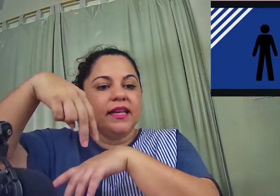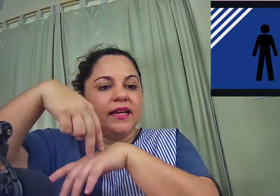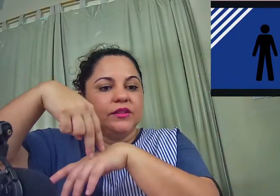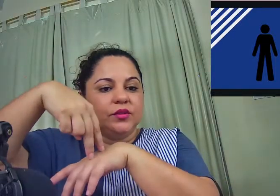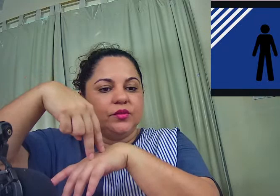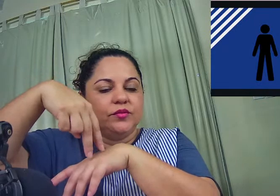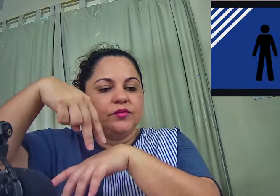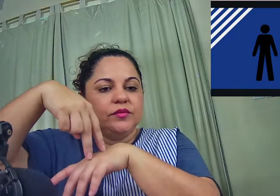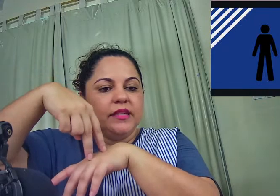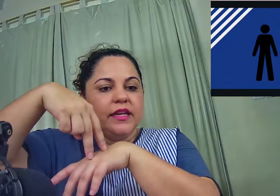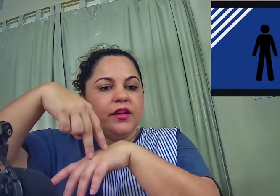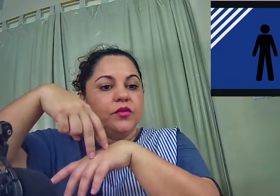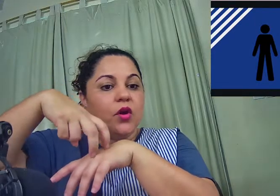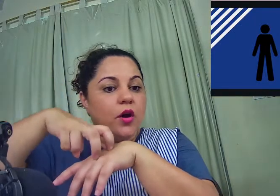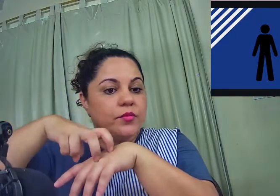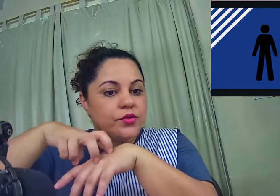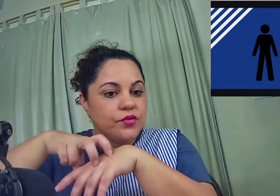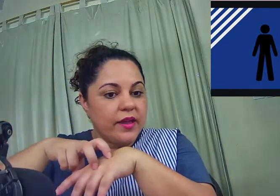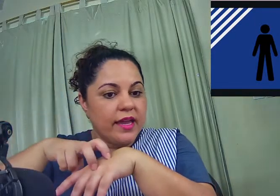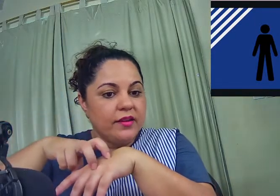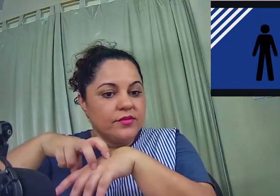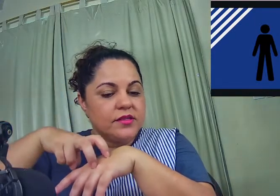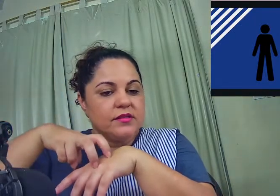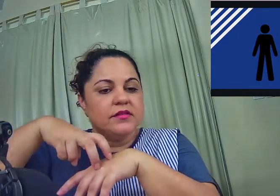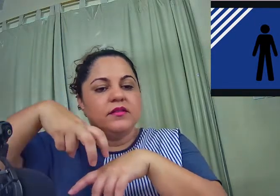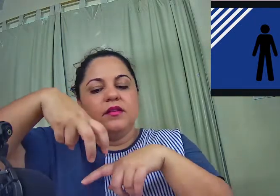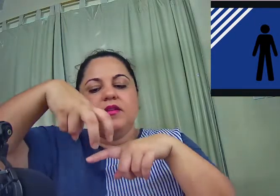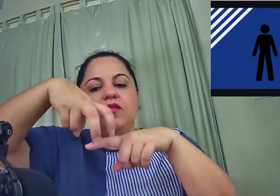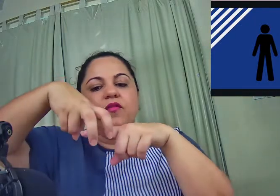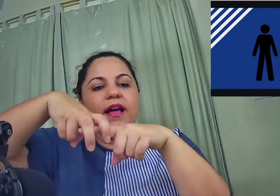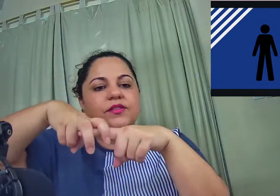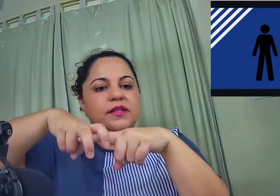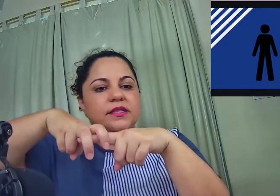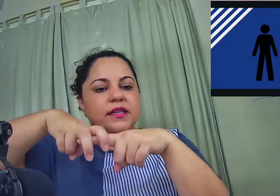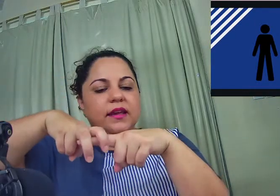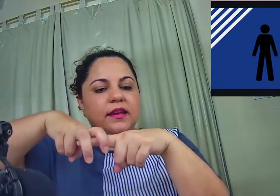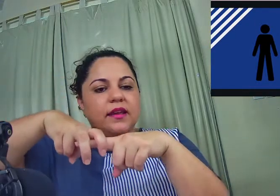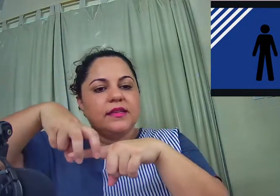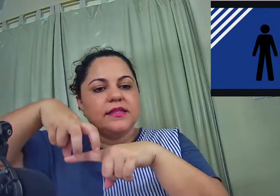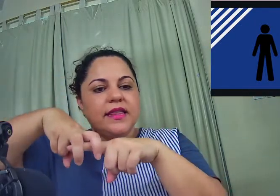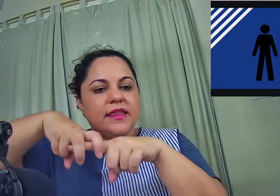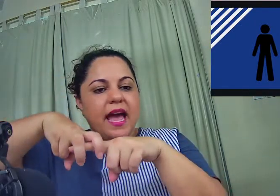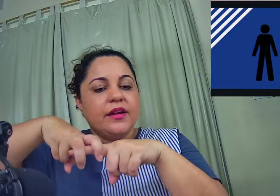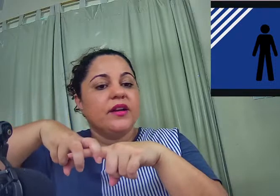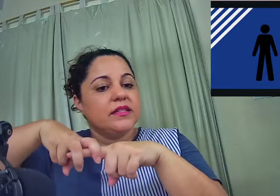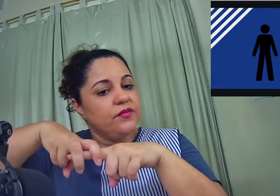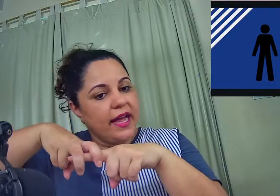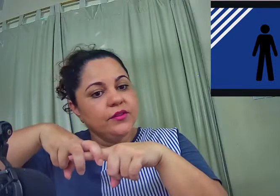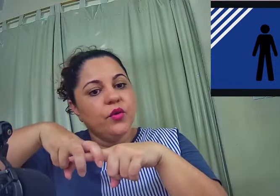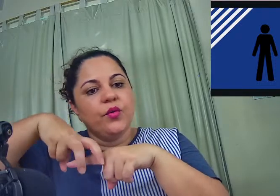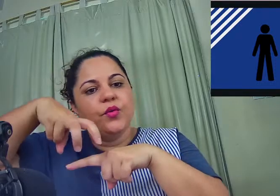sentando, né, eu dobro os joelhos, faço assim. Sentar é um classificador,